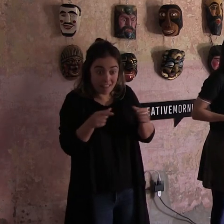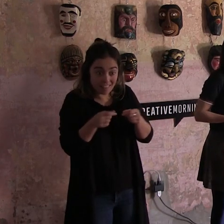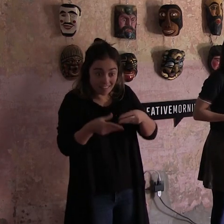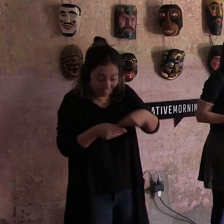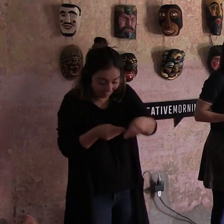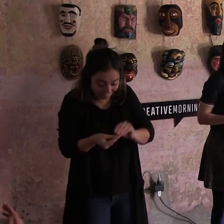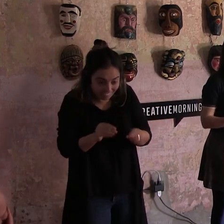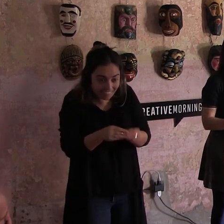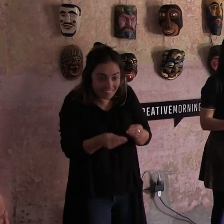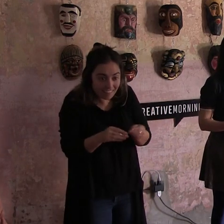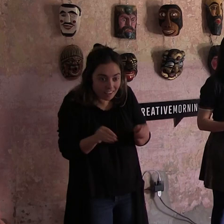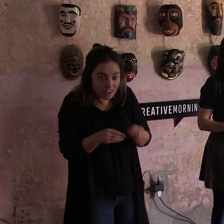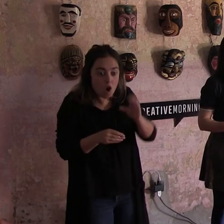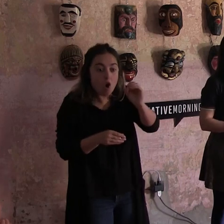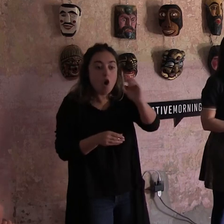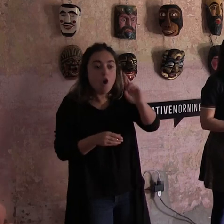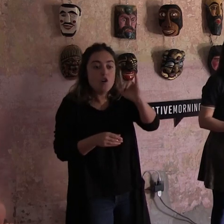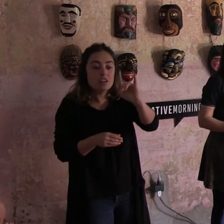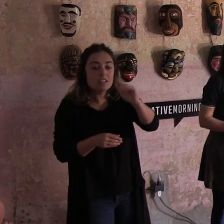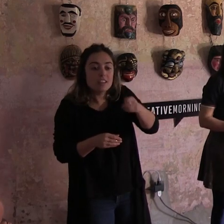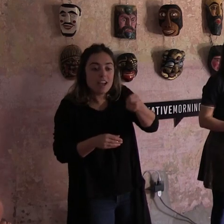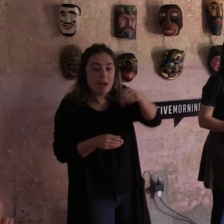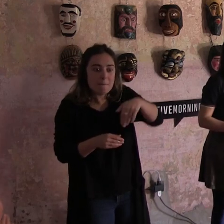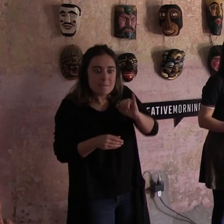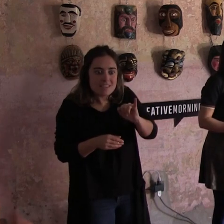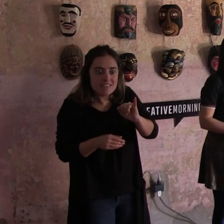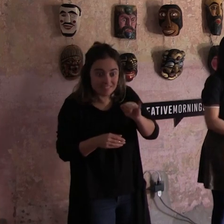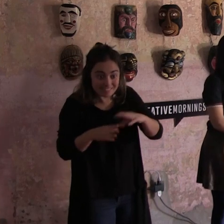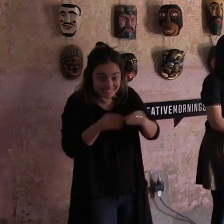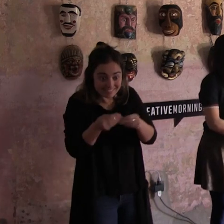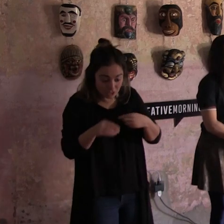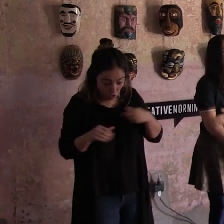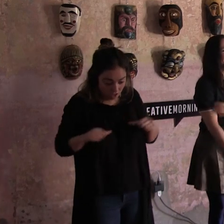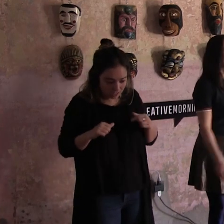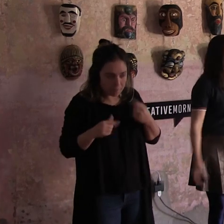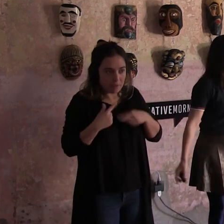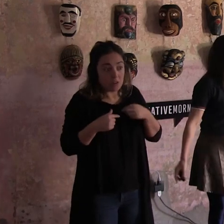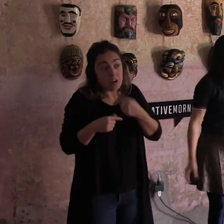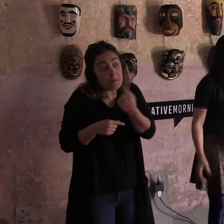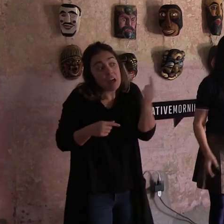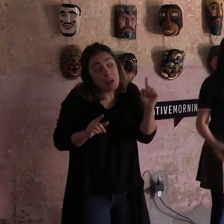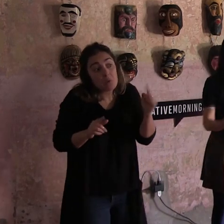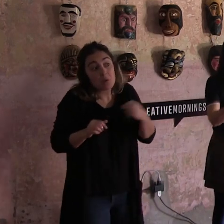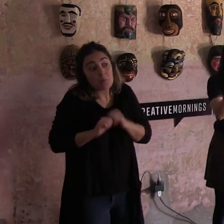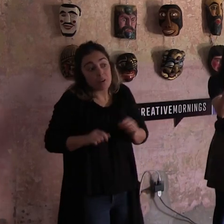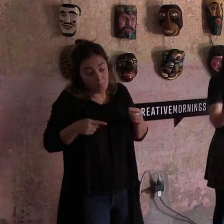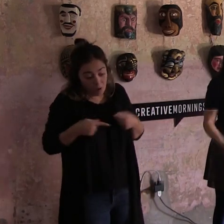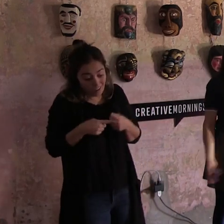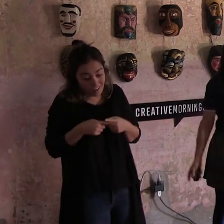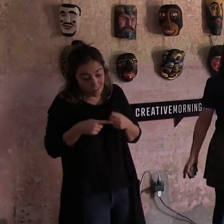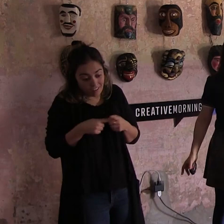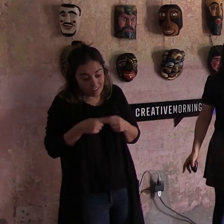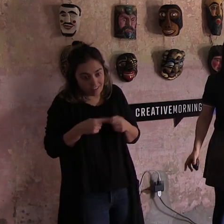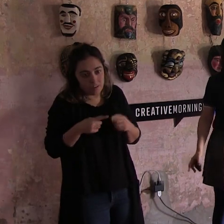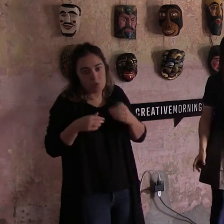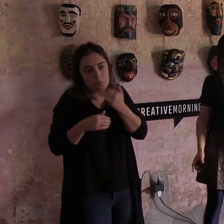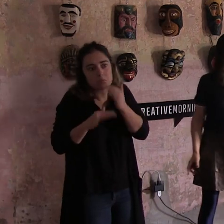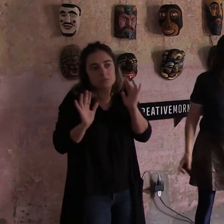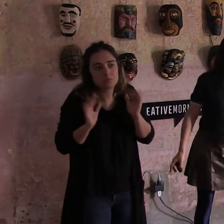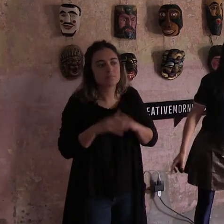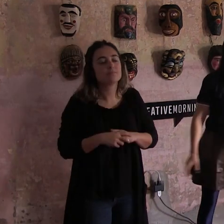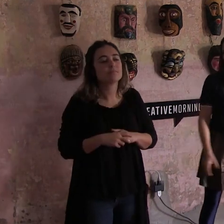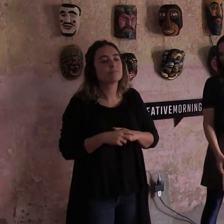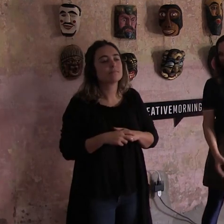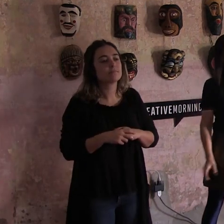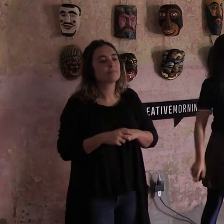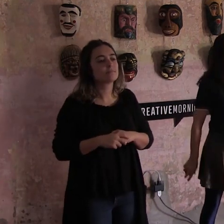teje. Usted dice, ay, ¿cómo teje? Pero ¿sabes cómo le trabaja? No sé, ¿alguien quiere, por favor,